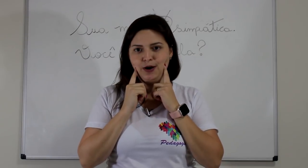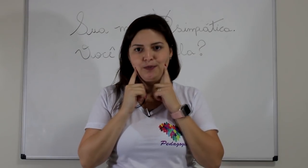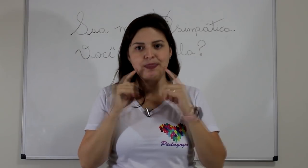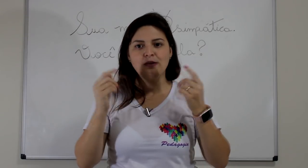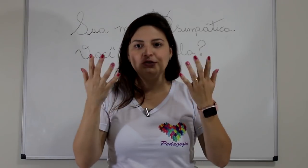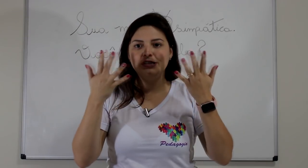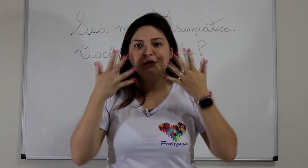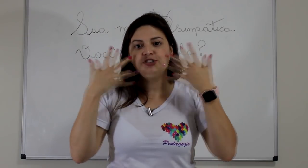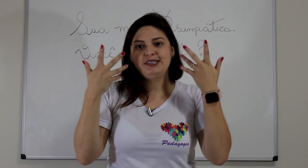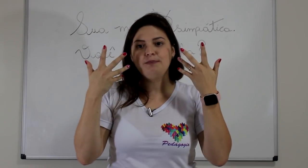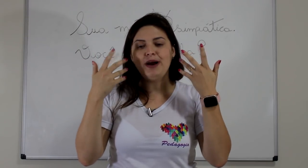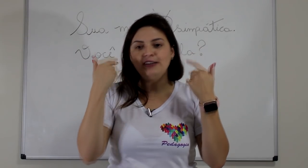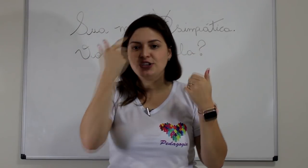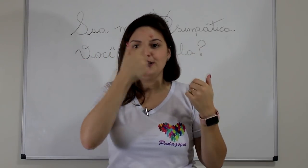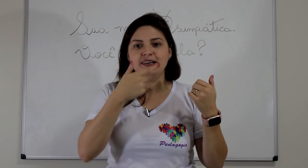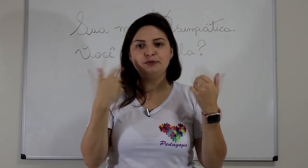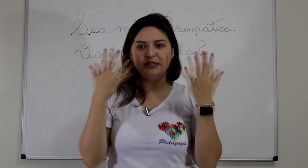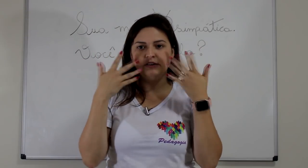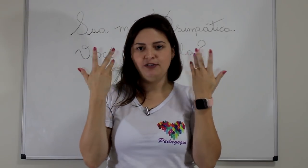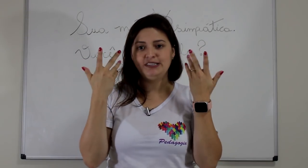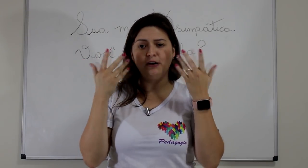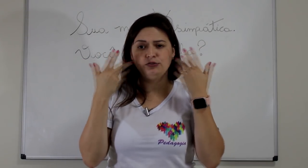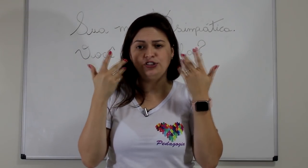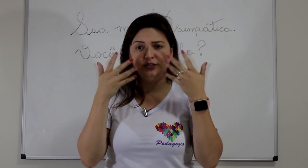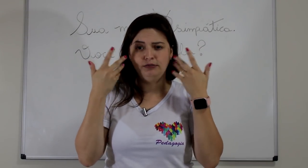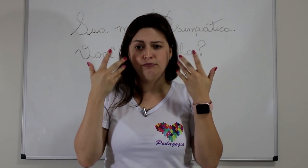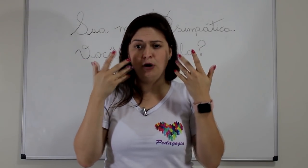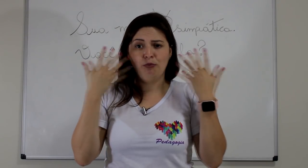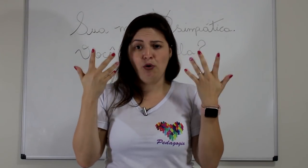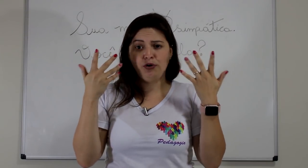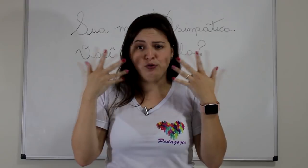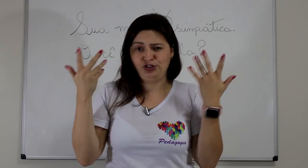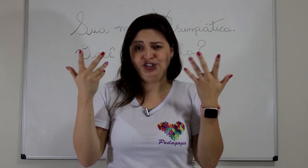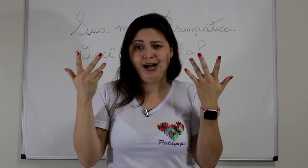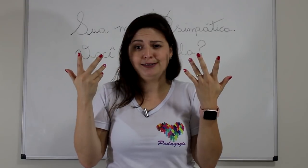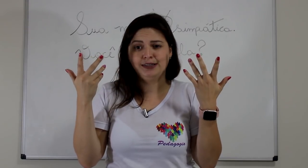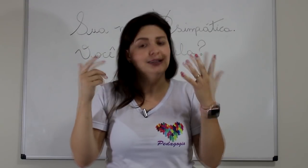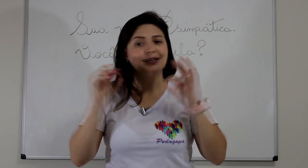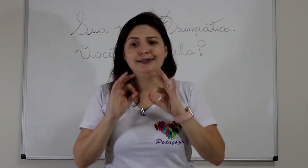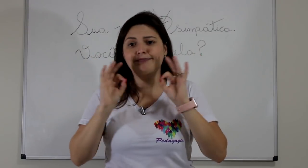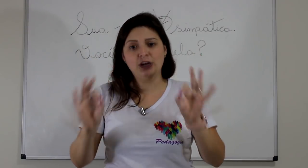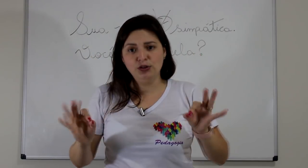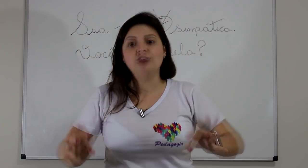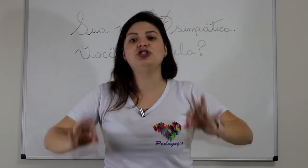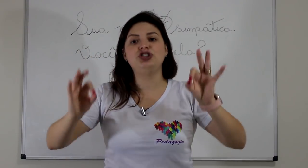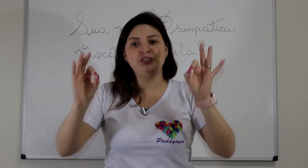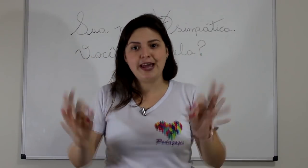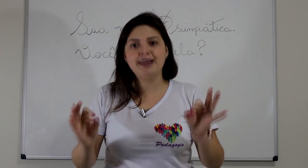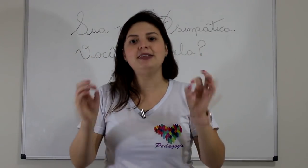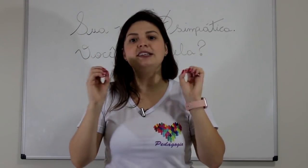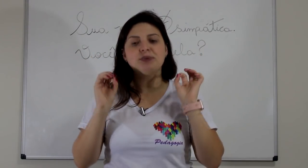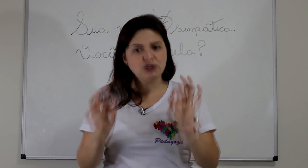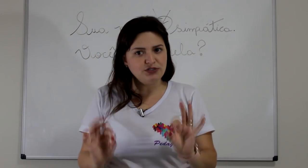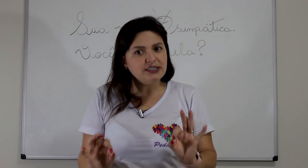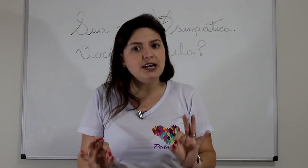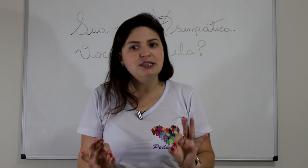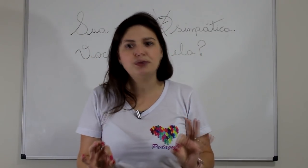facial. O sinal de simpática e a expressão facial de mau humor ou de chata. Então, não, a gente tem que ter expressões faciais por